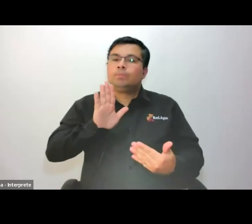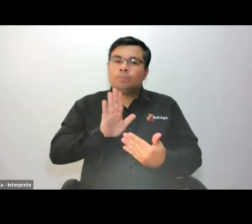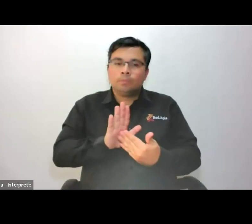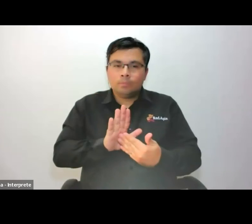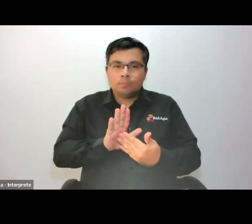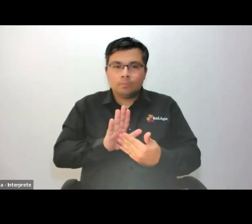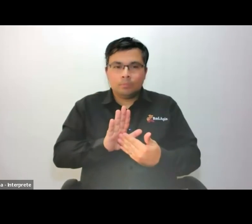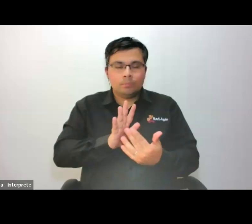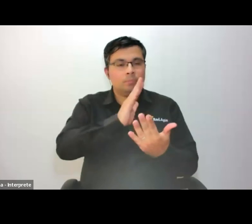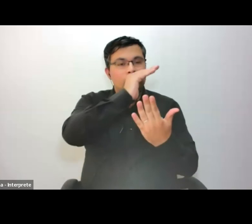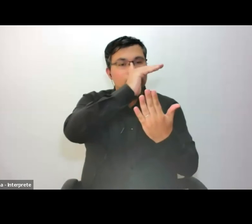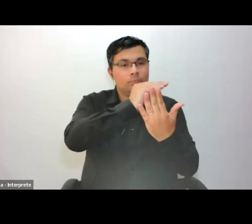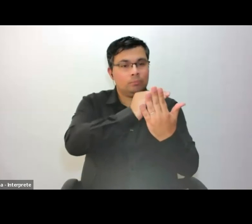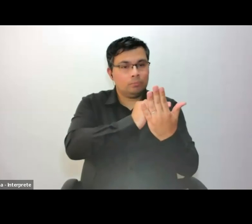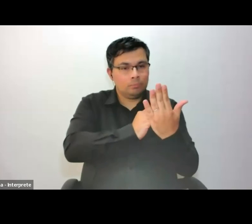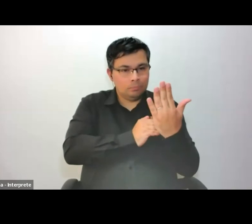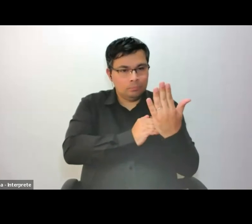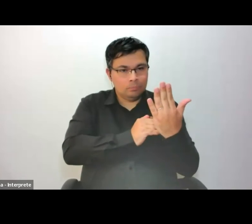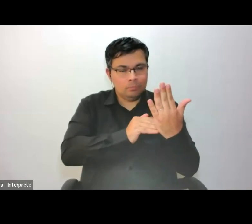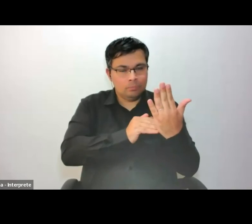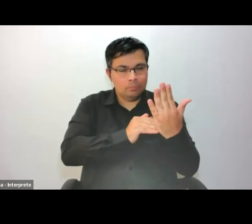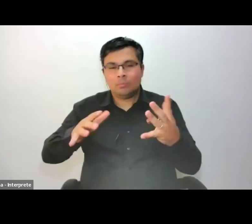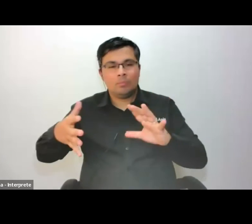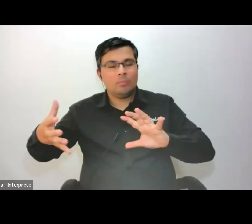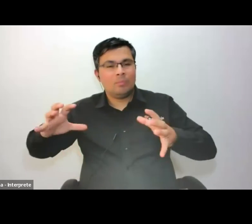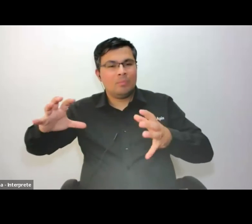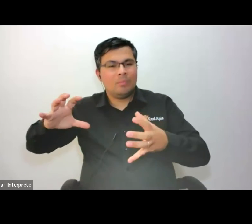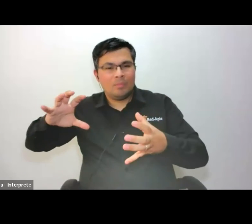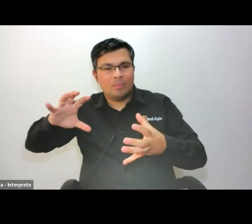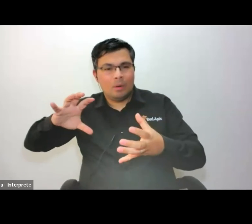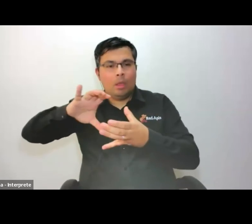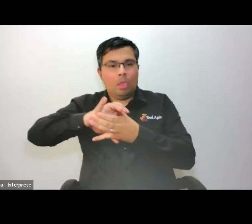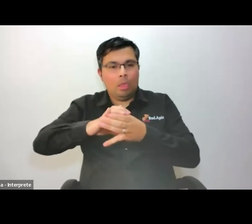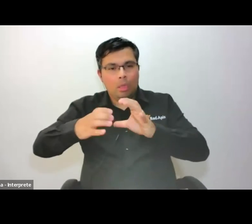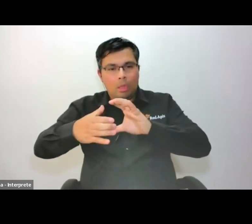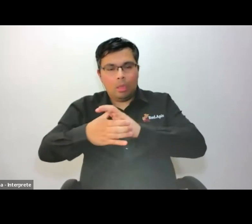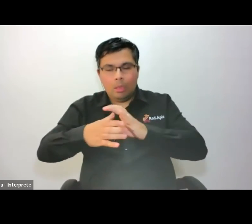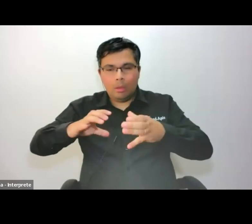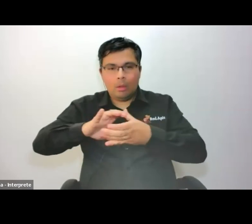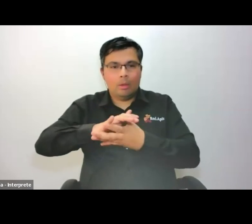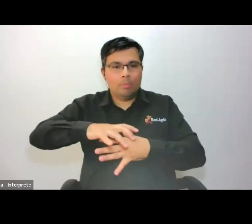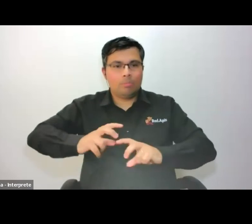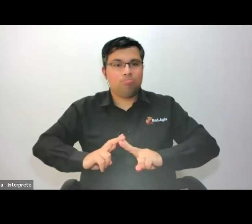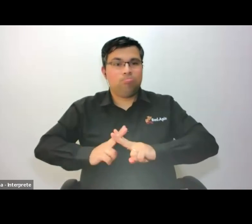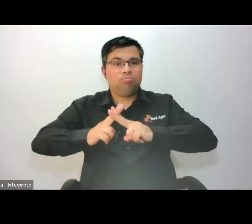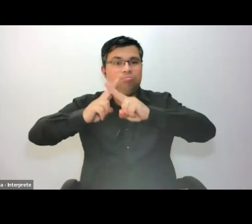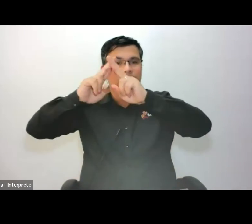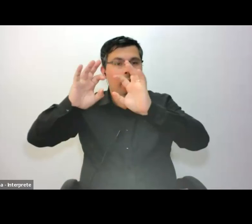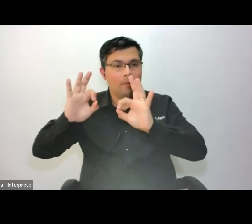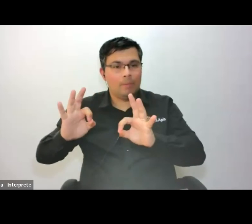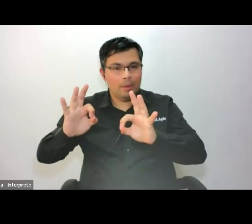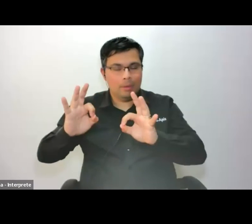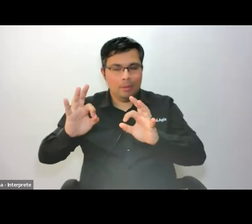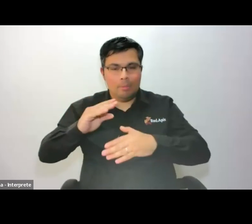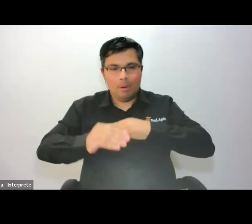ajustar todas estas piezas que hacen que el reloj funcione. Tenemos que aprender, capacitarnos. No porque tengamos